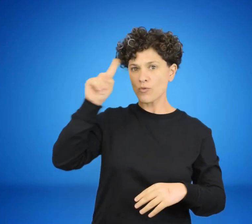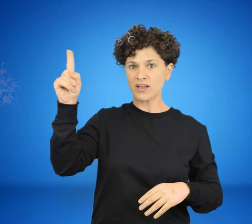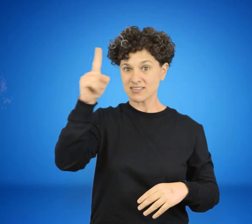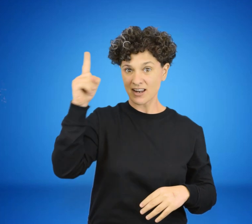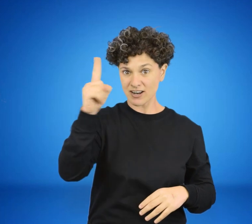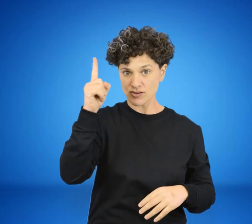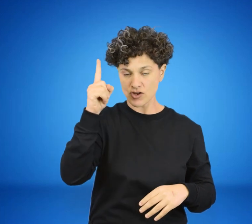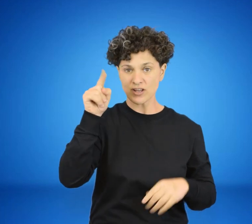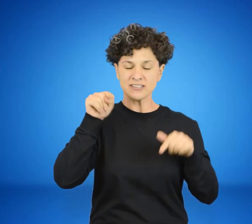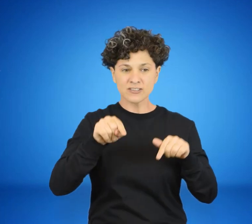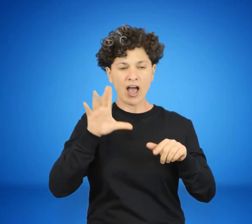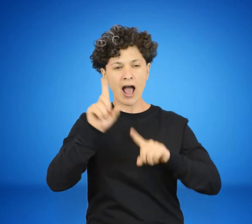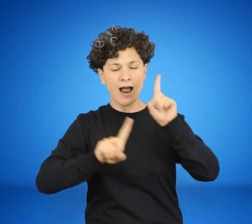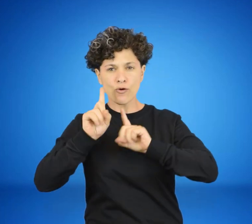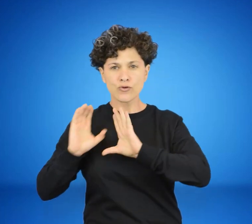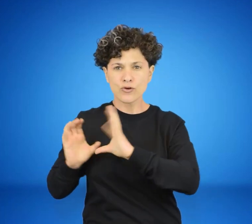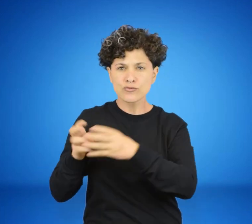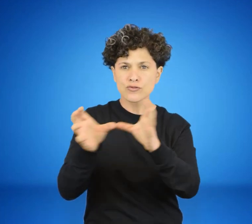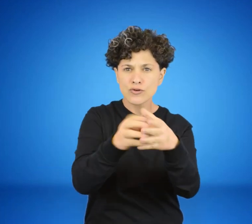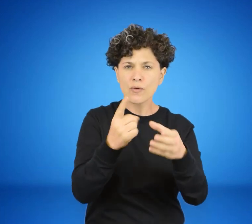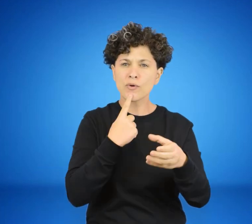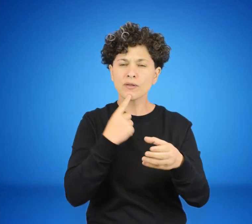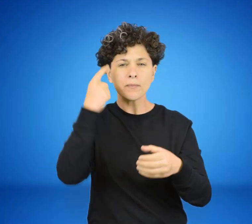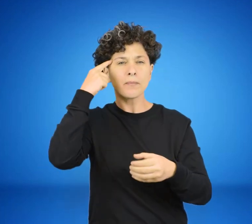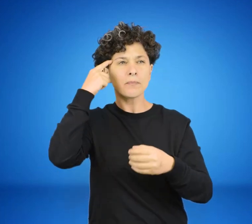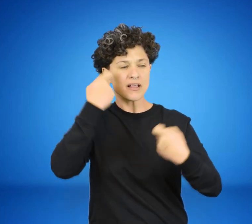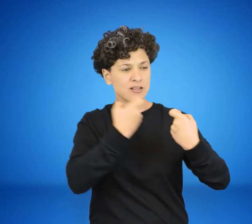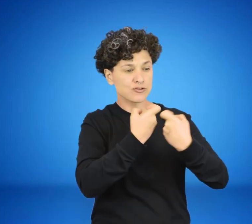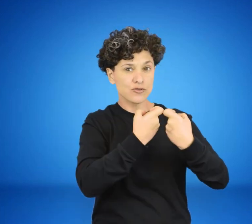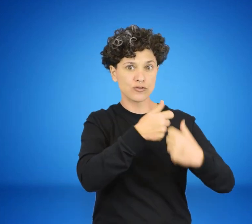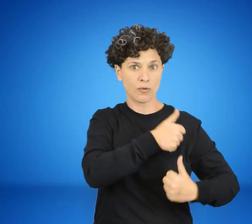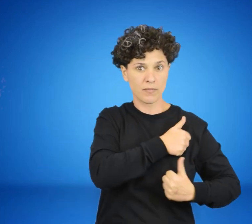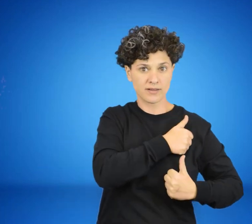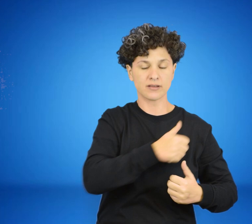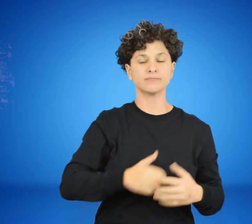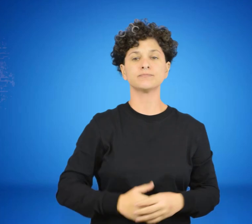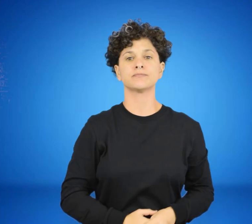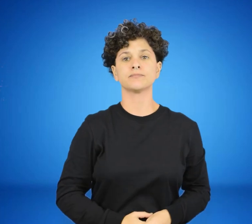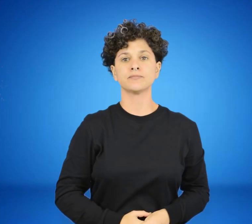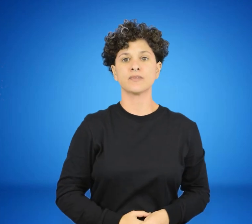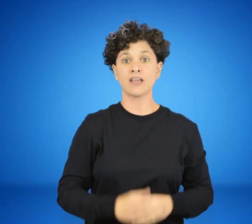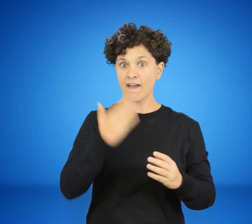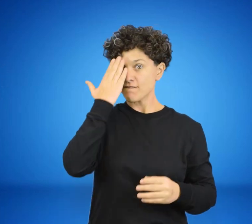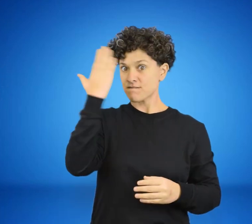llevaron a que muchas organizaciones pensaran en una posible Alianza con los militares